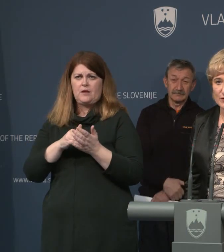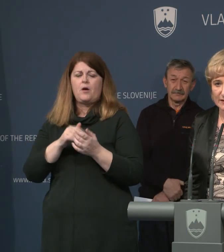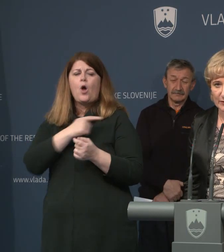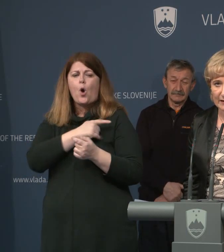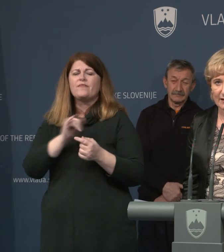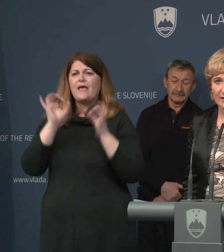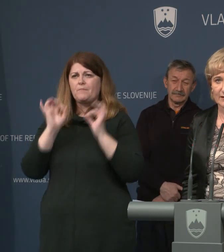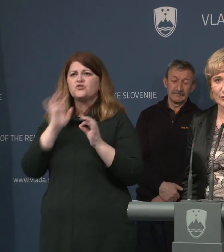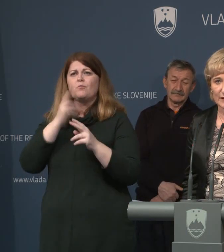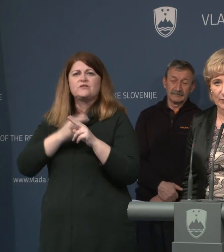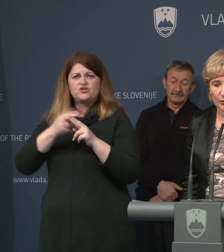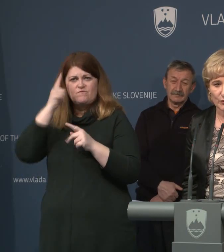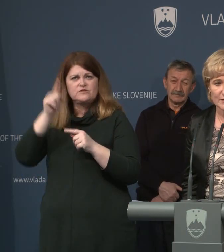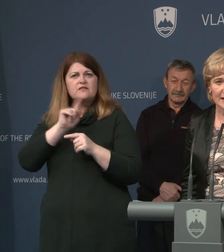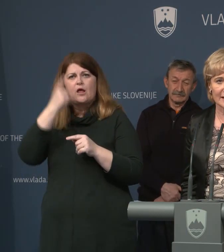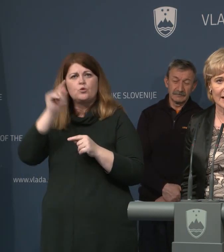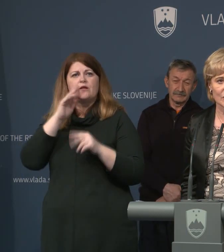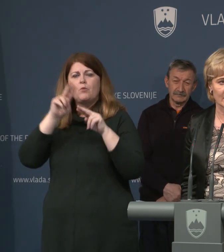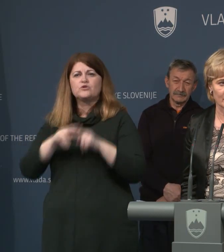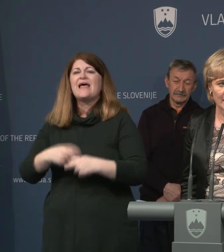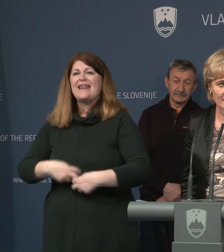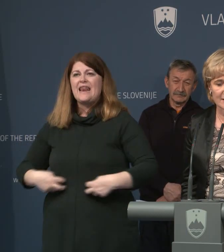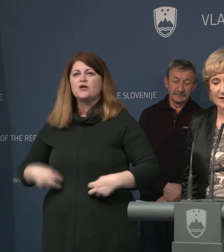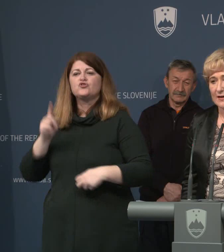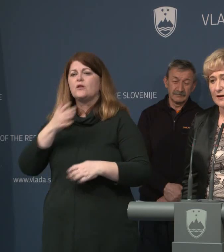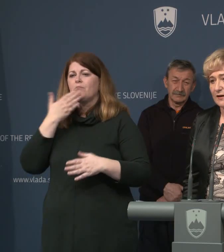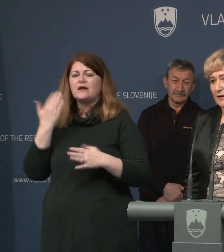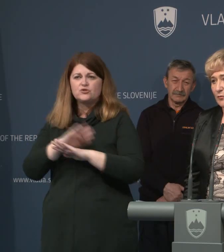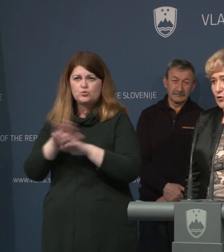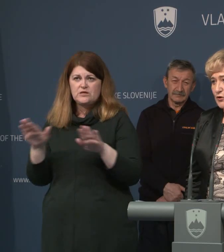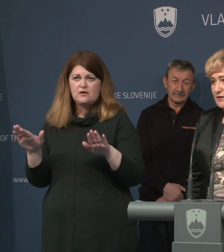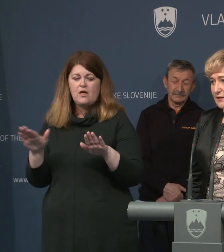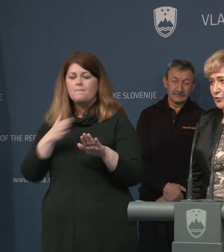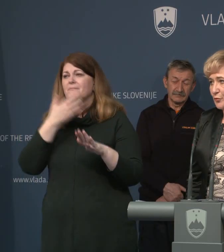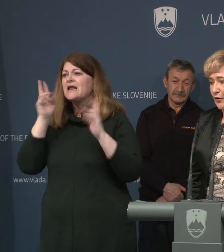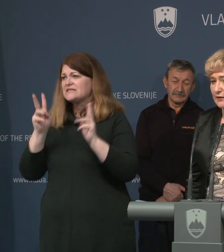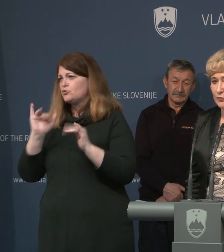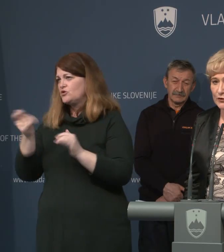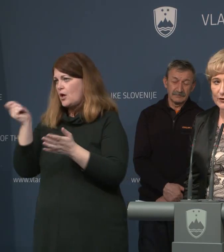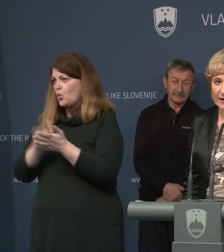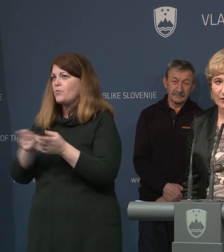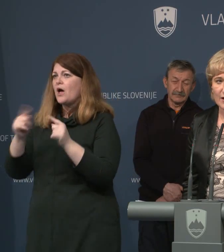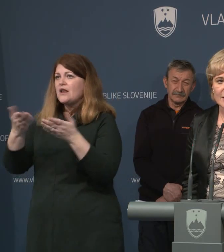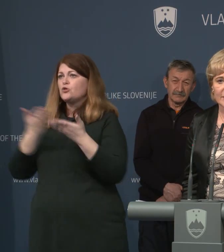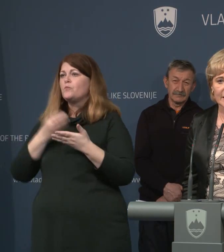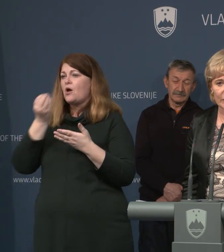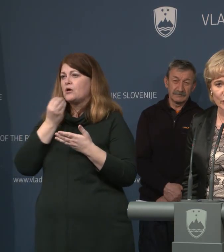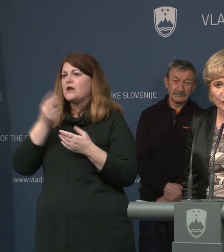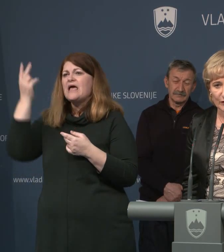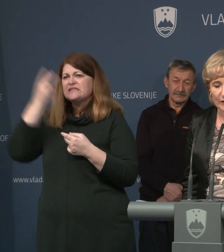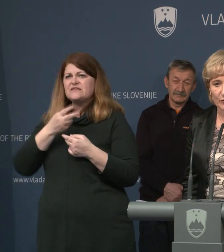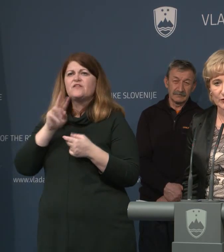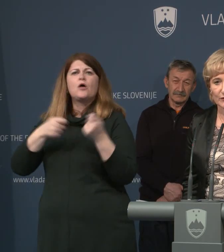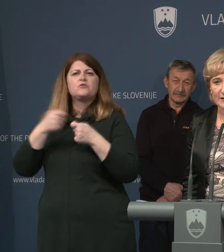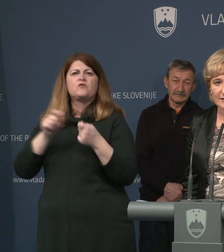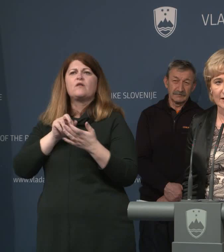država poskrbela, da ljudje ne bodo ostali lačni in brez možnosti, da kupijo ali dobijo hrano. Seveda naj v